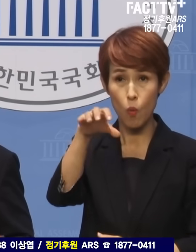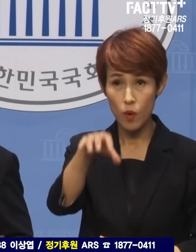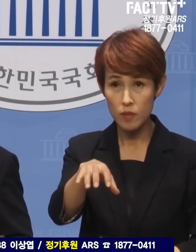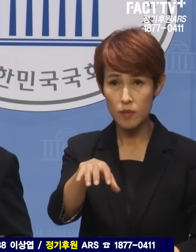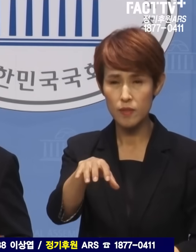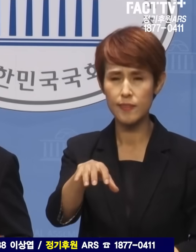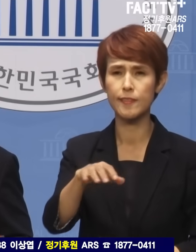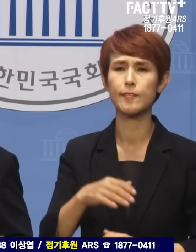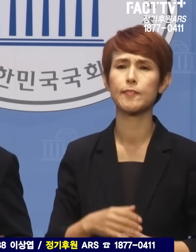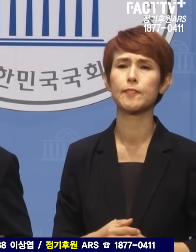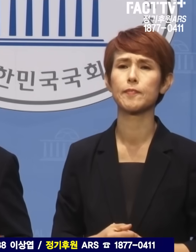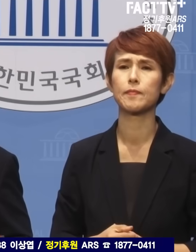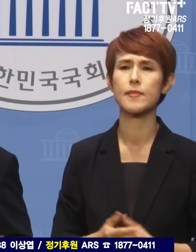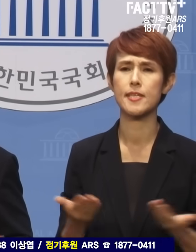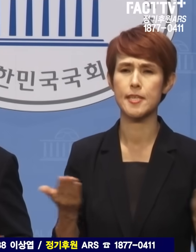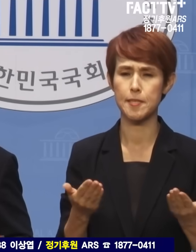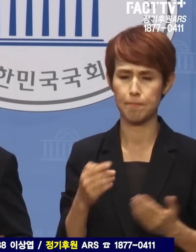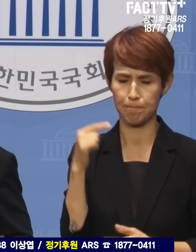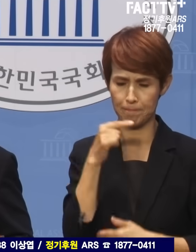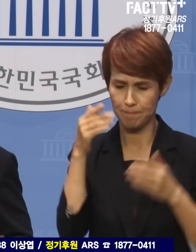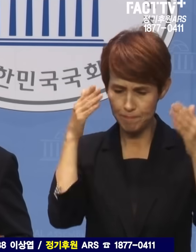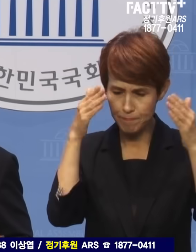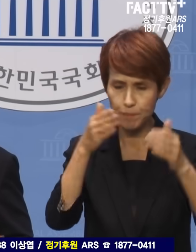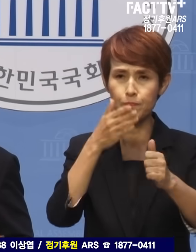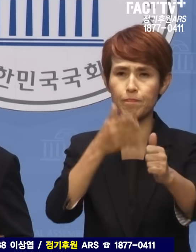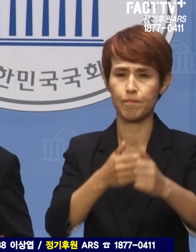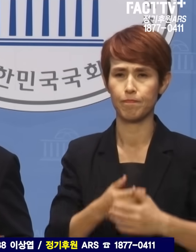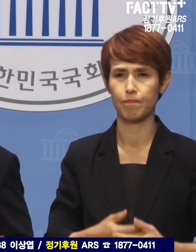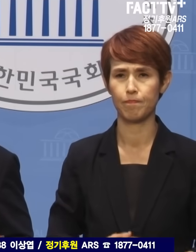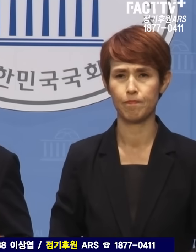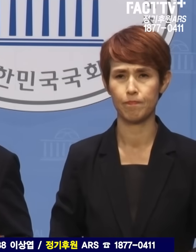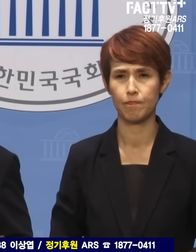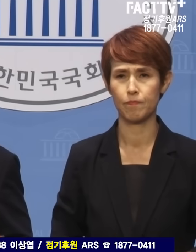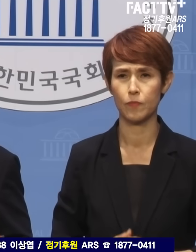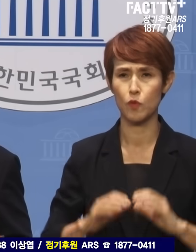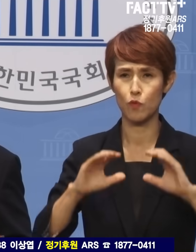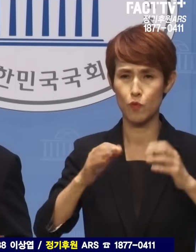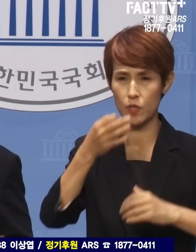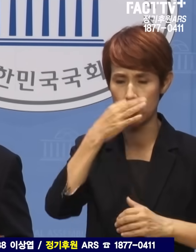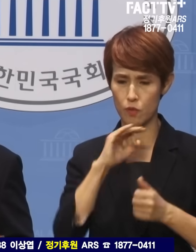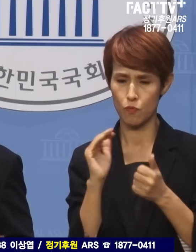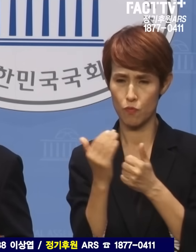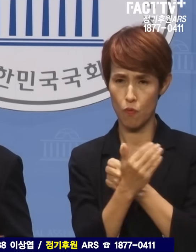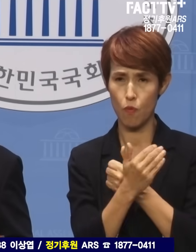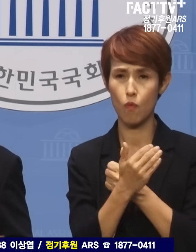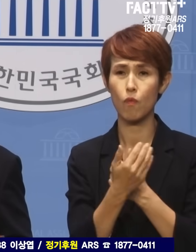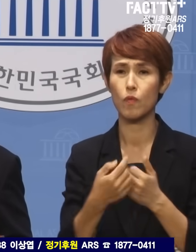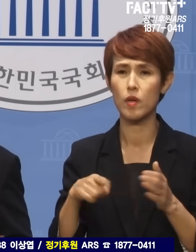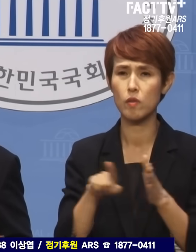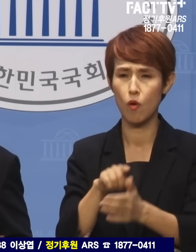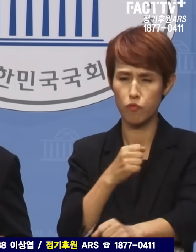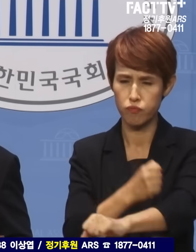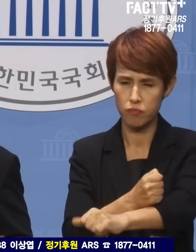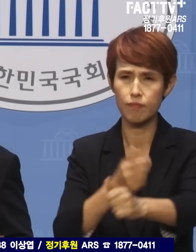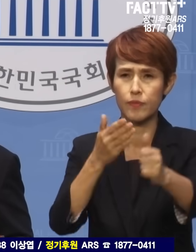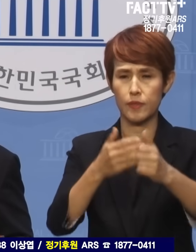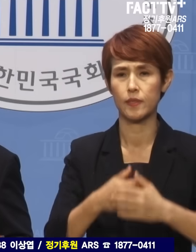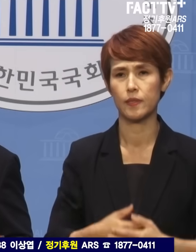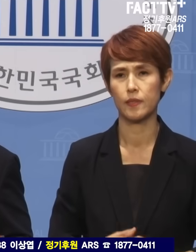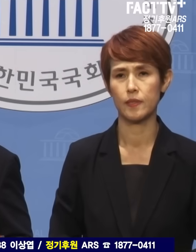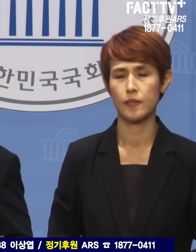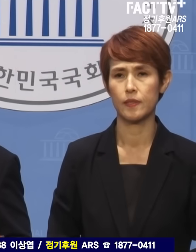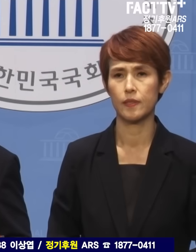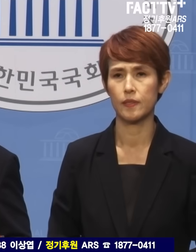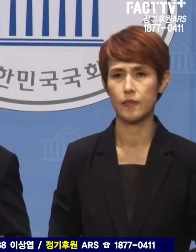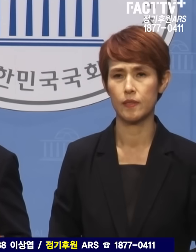때보다 철저하게 업무에 집중하여 주시기 바랍니다 국익 수호와 국가 안보를 위해 헌신해 주시기 바랍니다